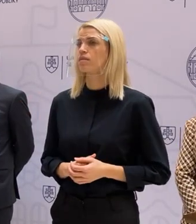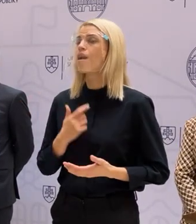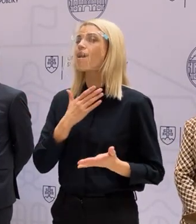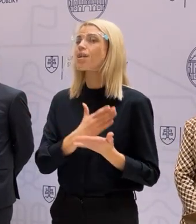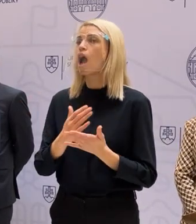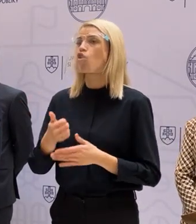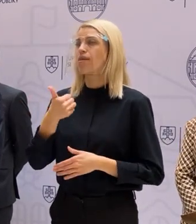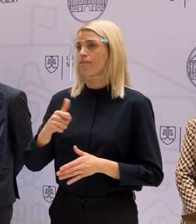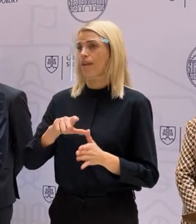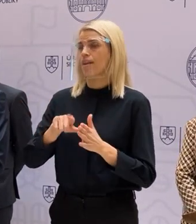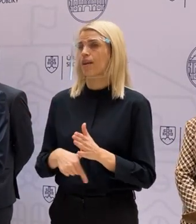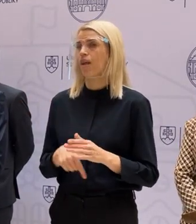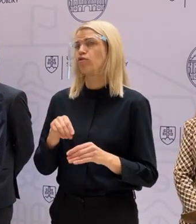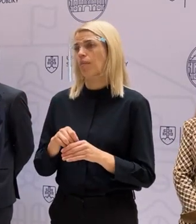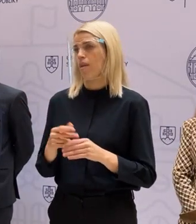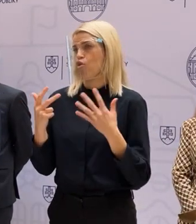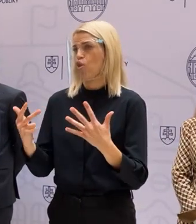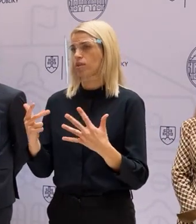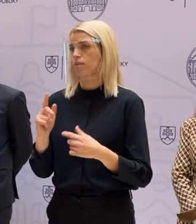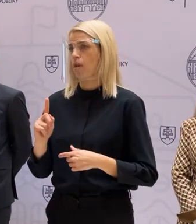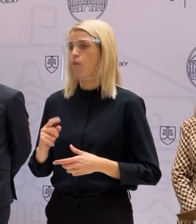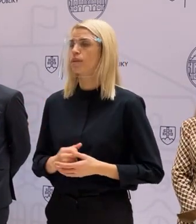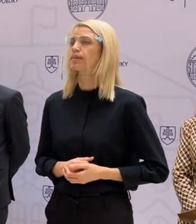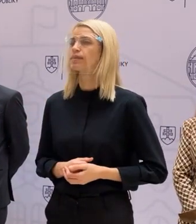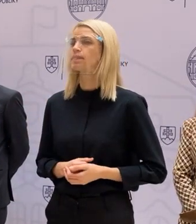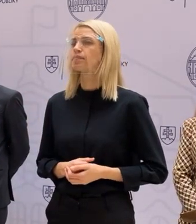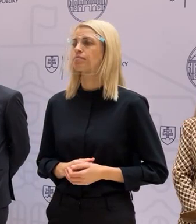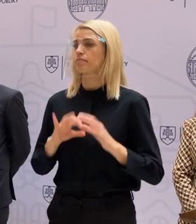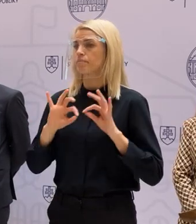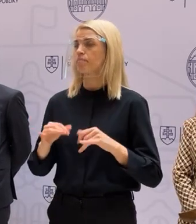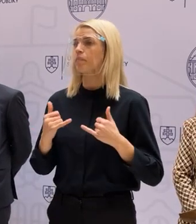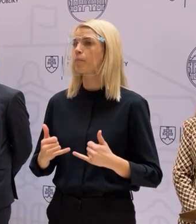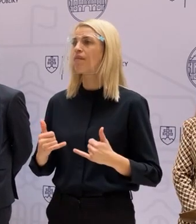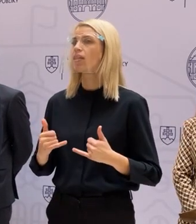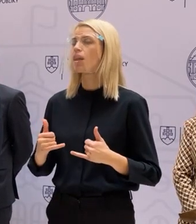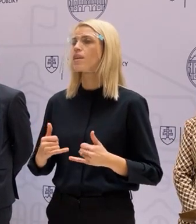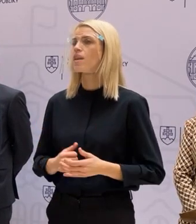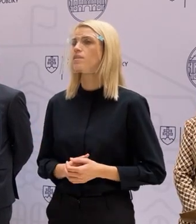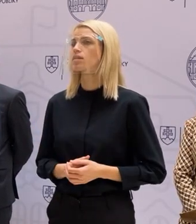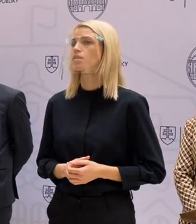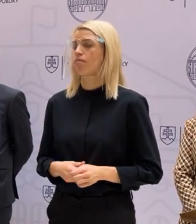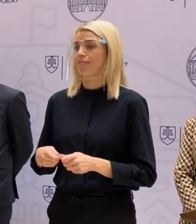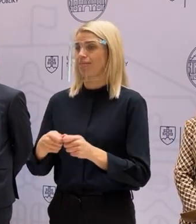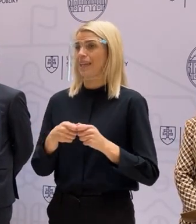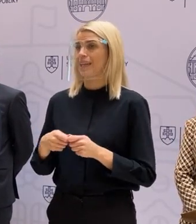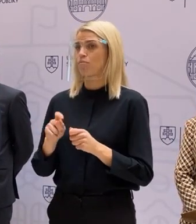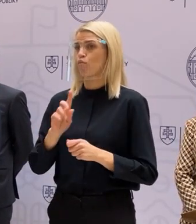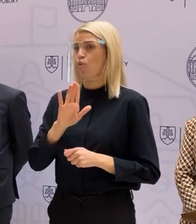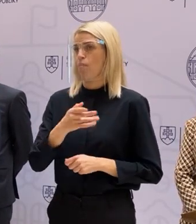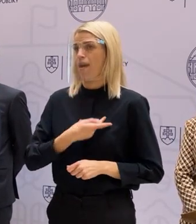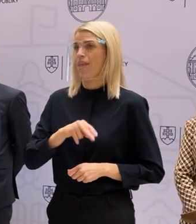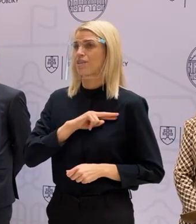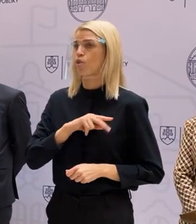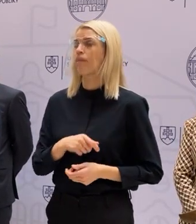každé v jednom kraji, takže teoreticky by mali byť 8. Práve teraz tým, ktorý teda má to na